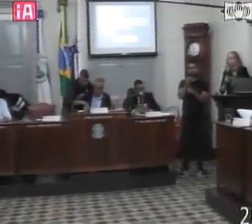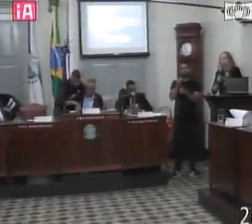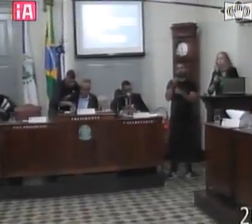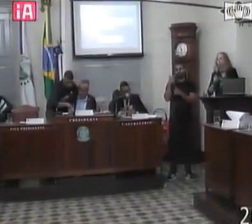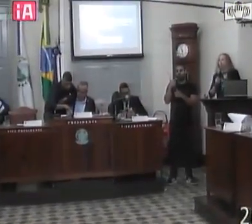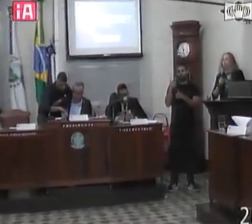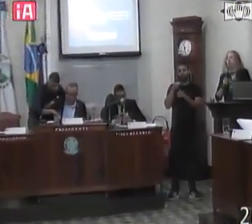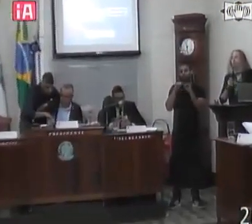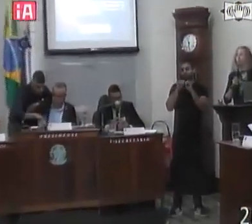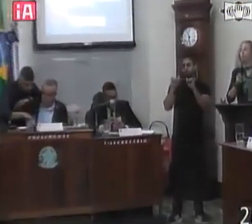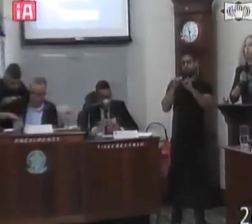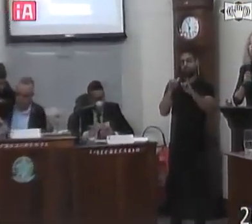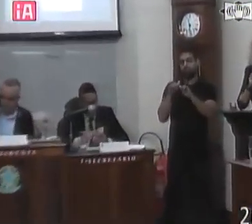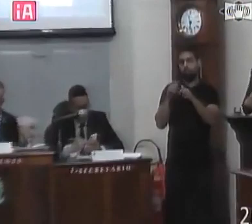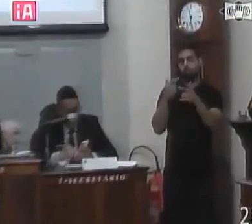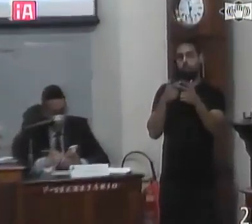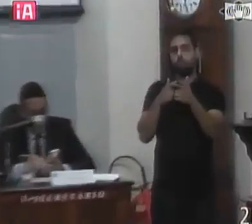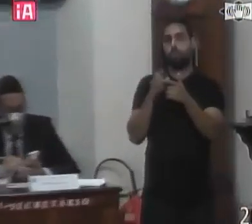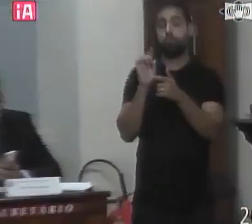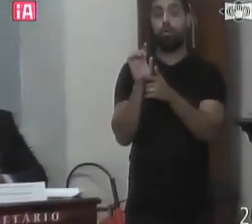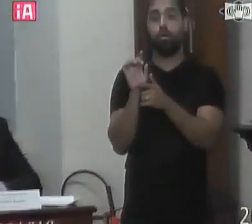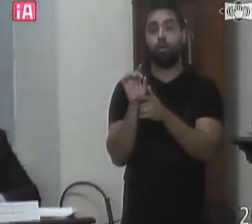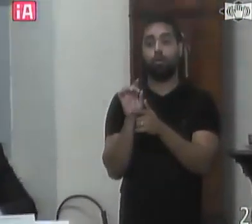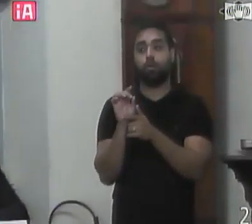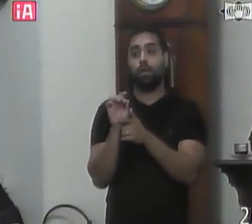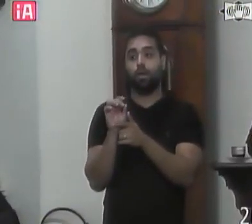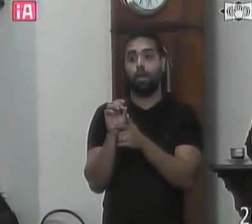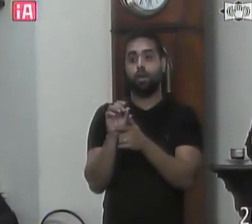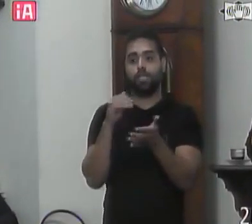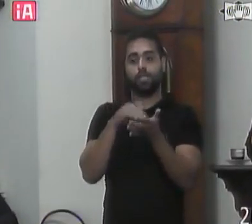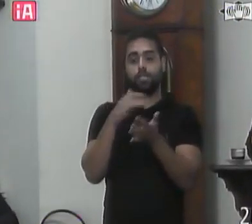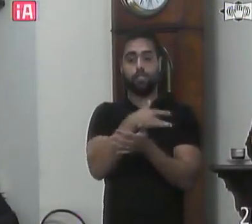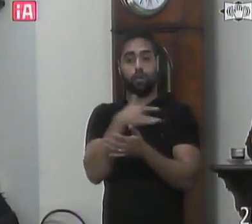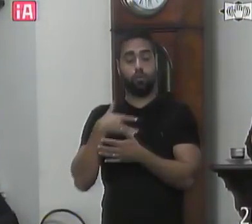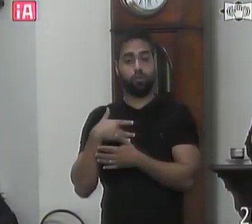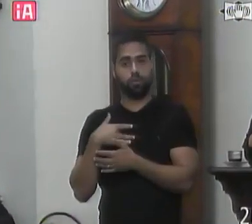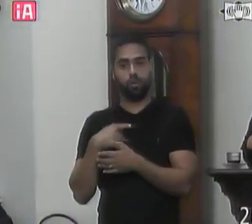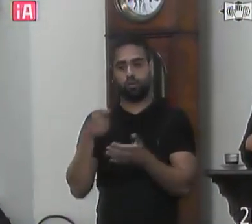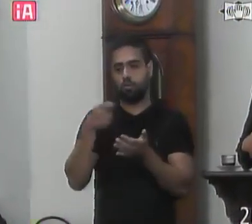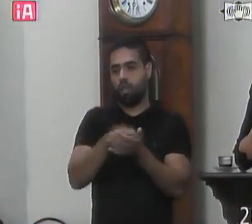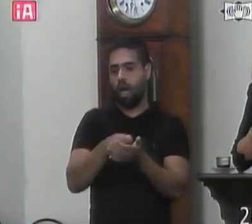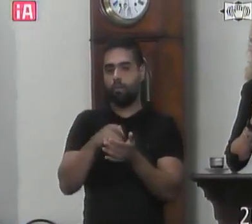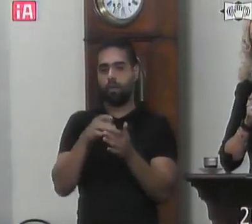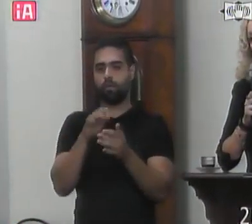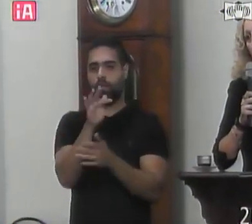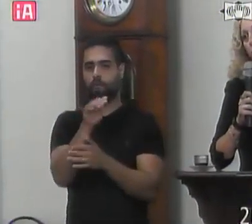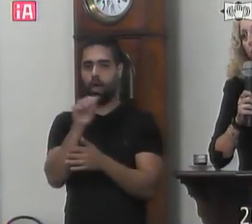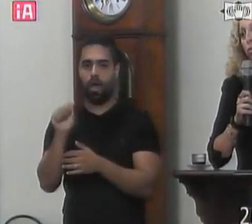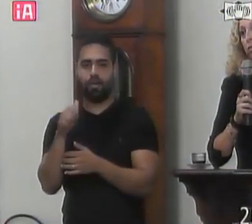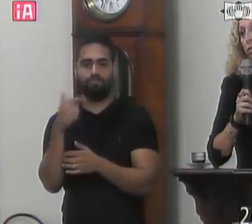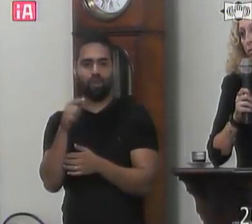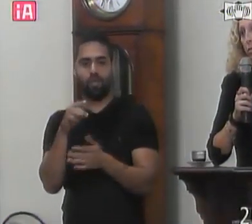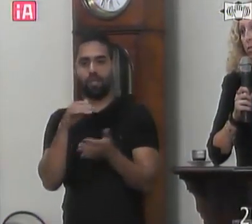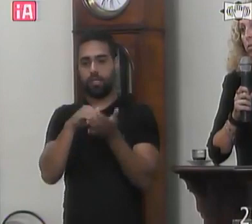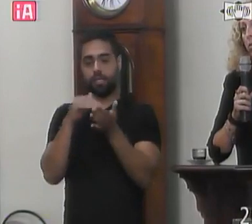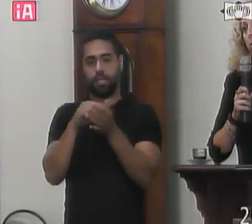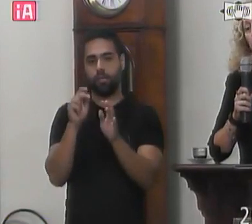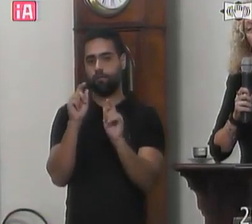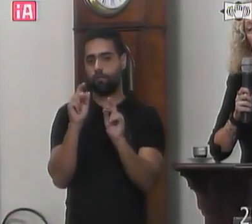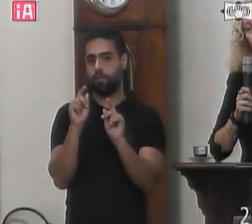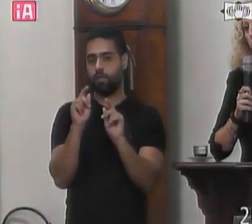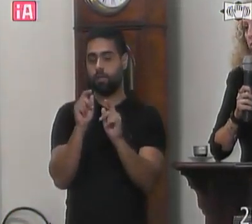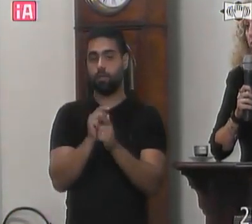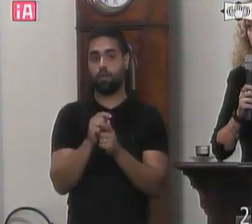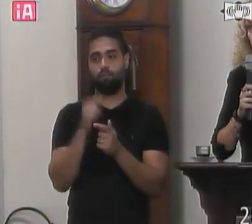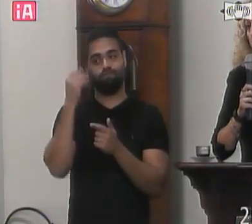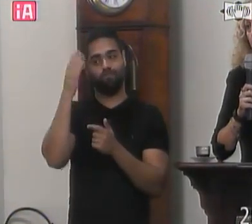para lhe passar, porque eles são geridos pelo Fundo de Saúde. Então, esses pagamentos da fundação não passam pela Secretaria de Fazenda. Então,